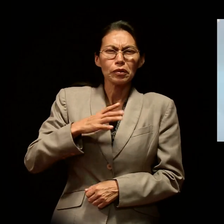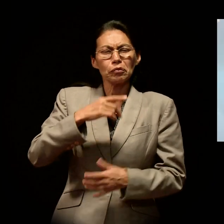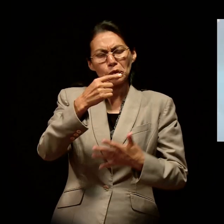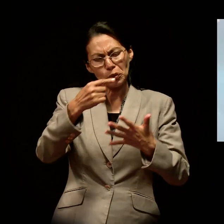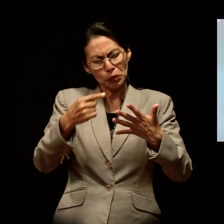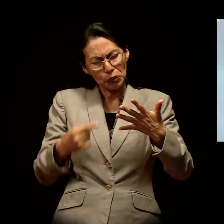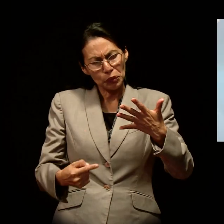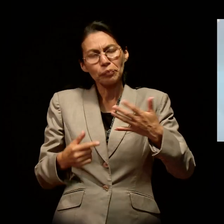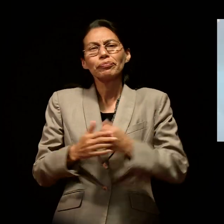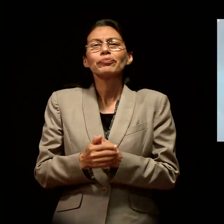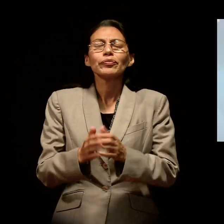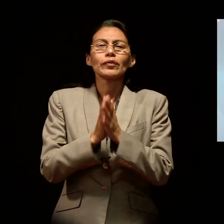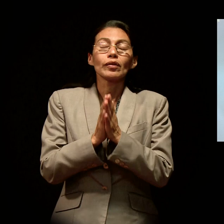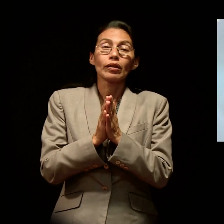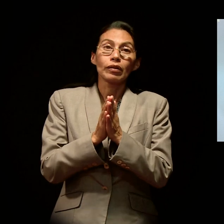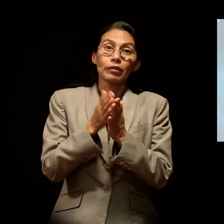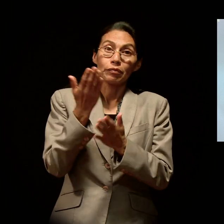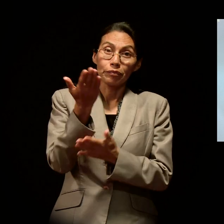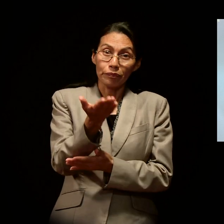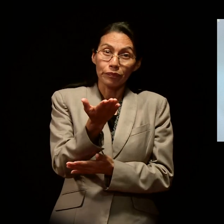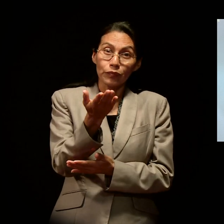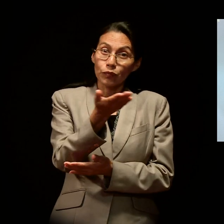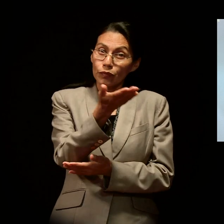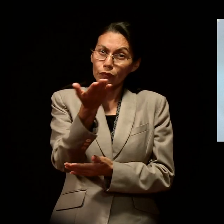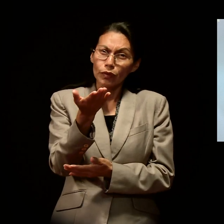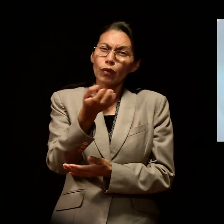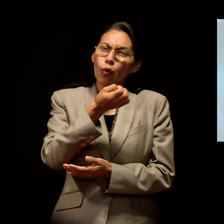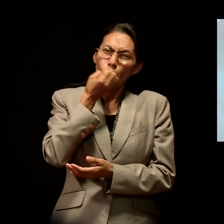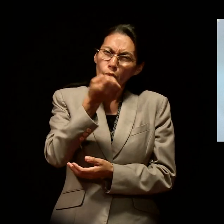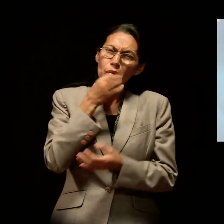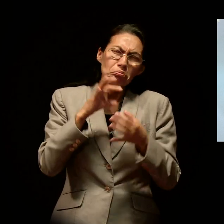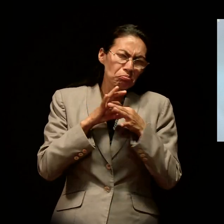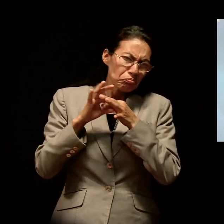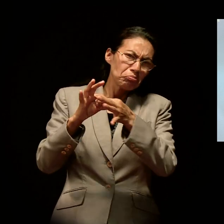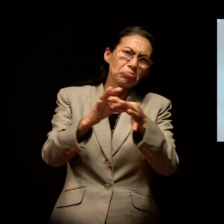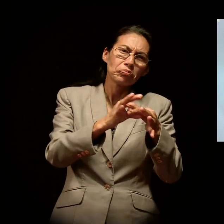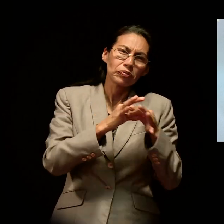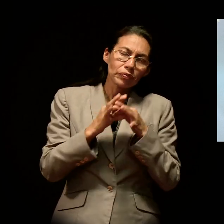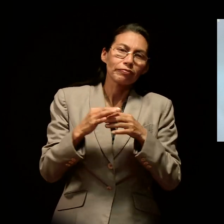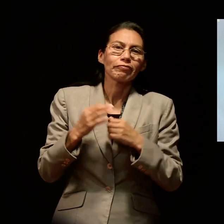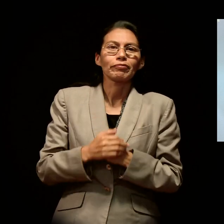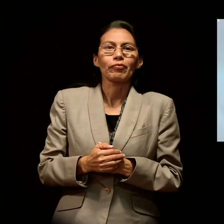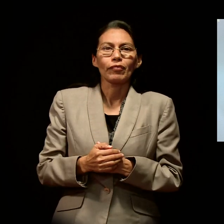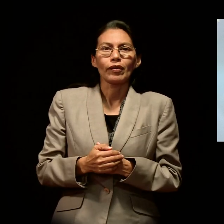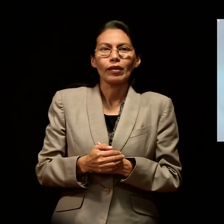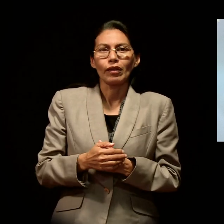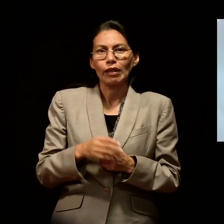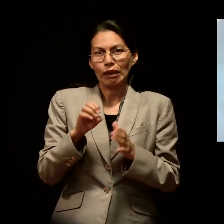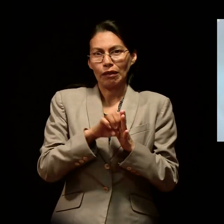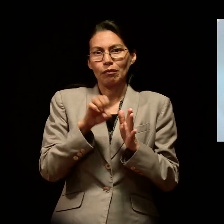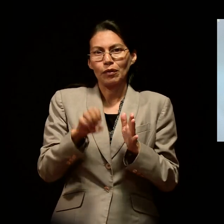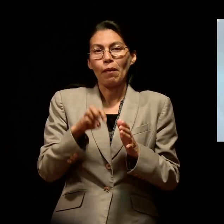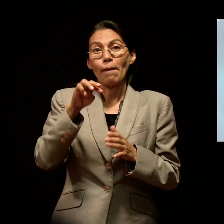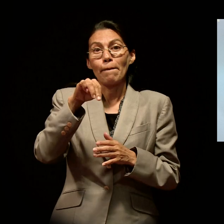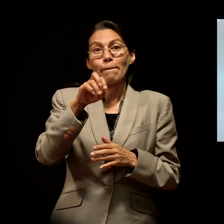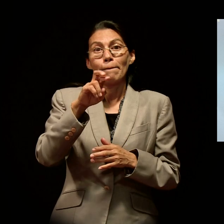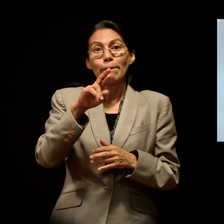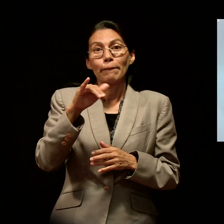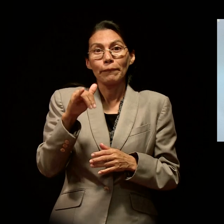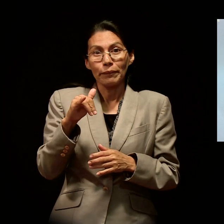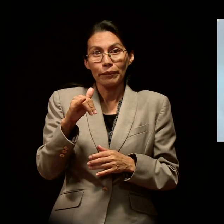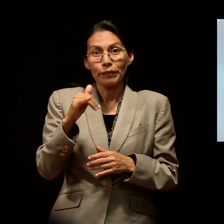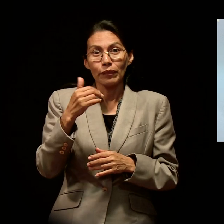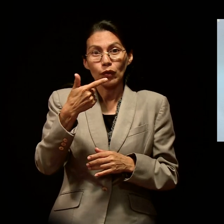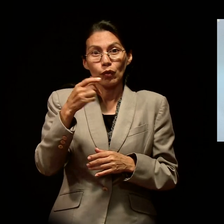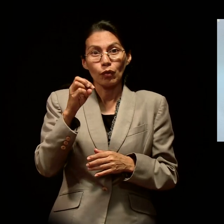hay algunos pedidos de oración les invito para que juntos oremos los unos por los otros